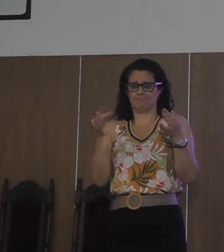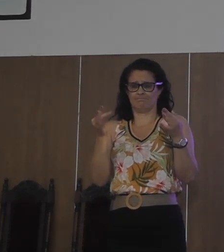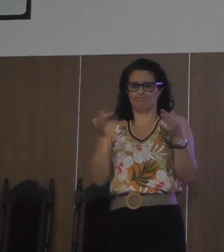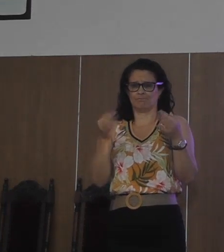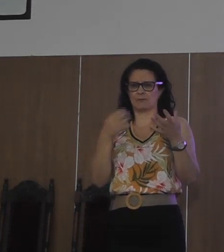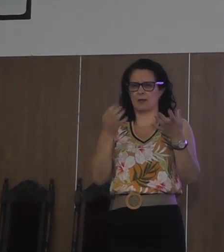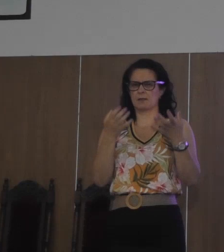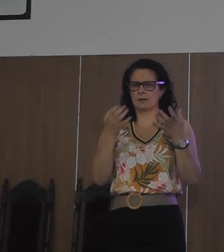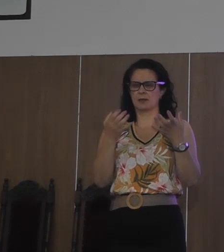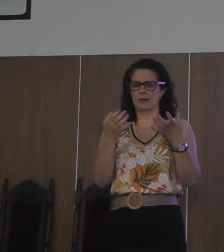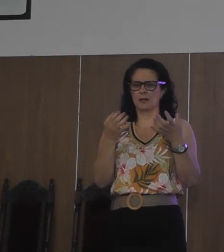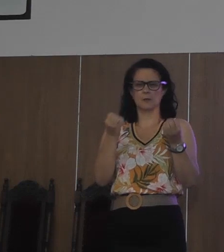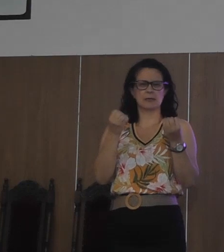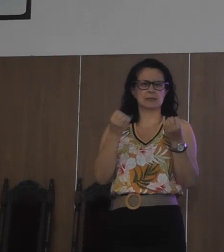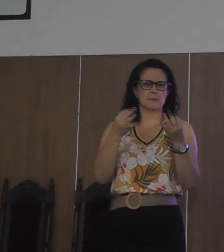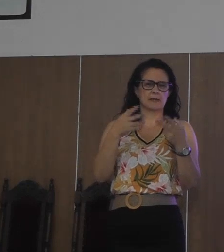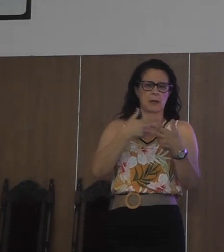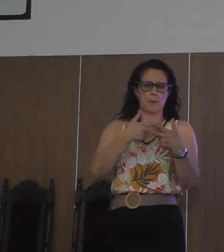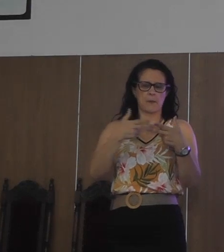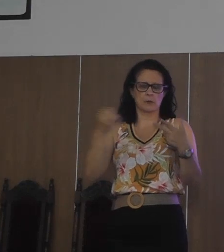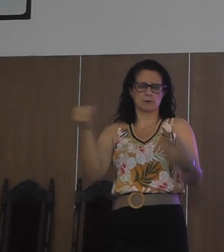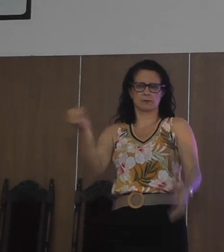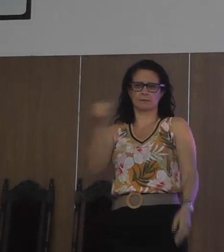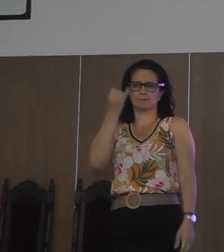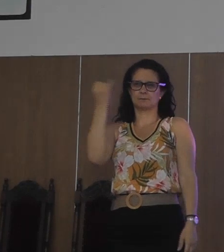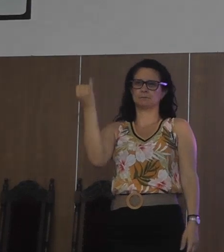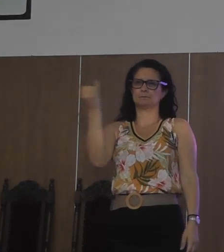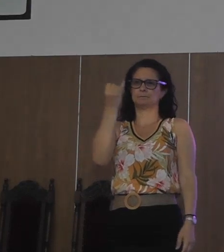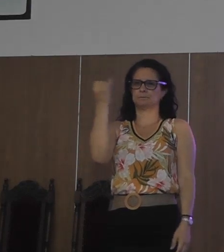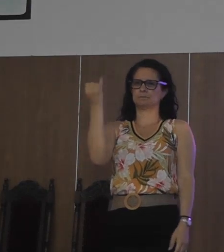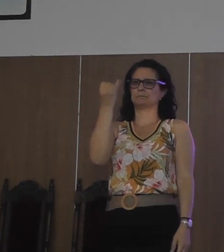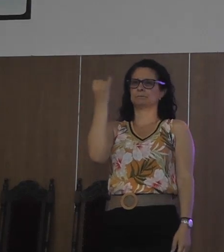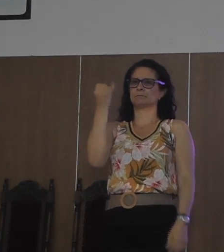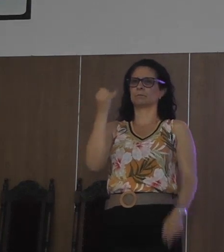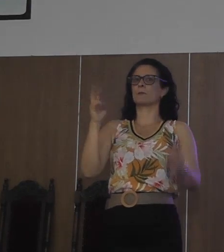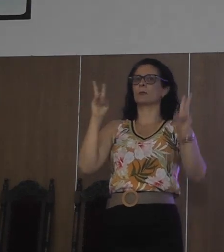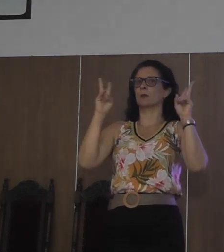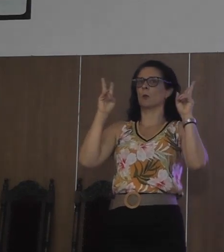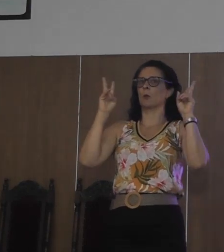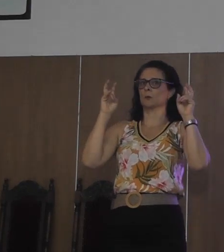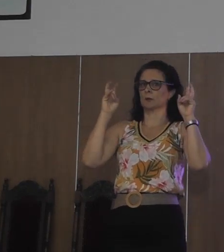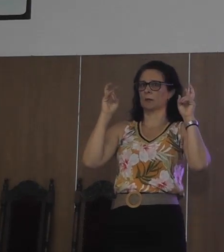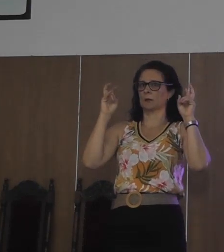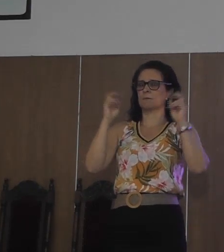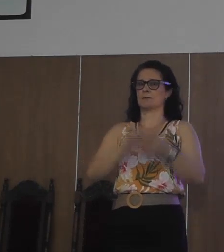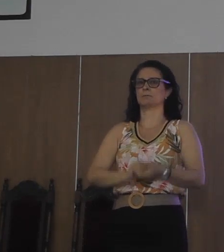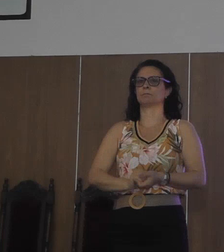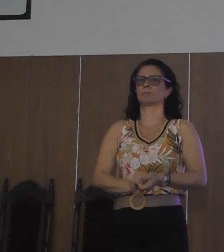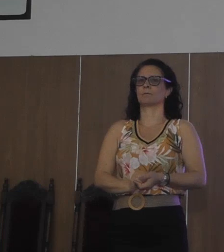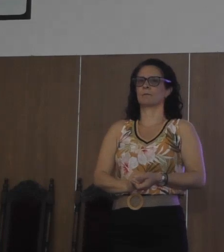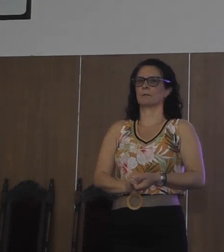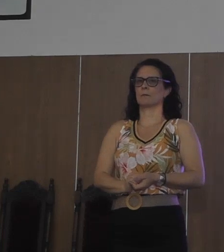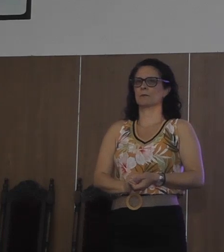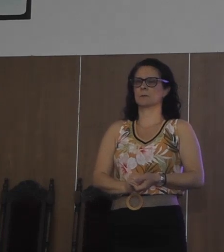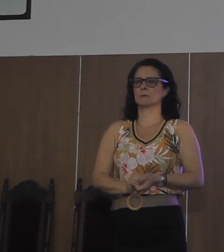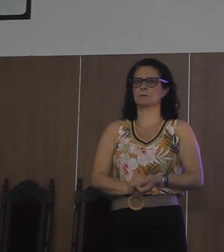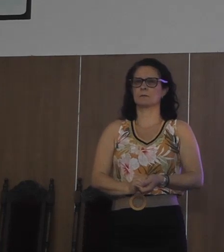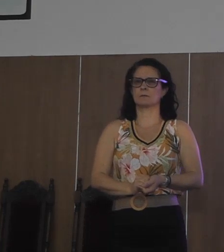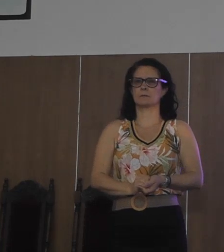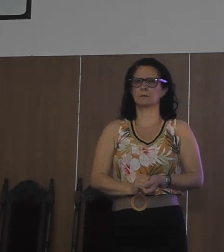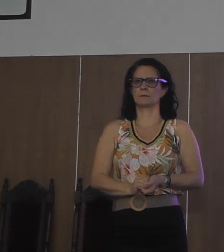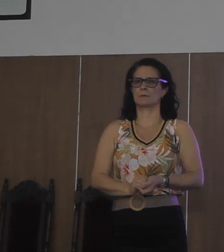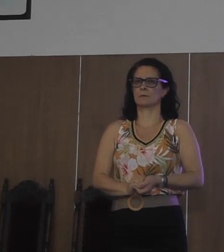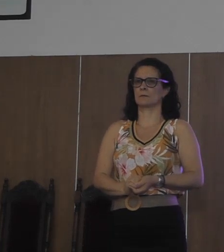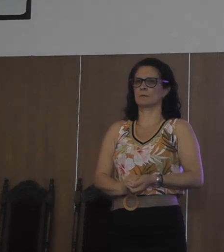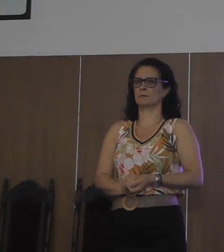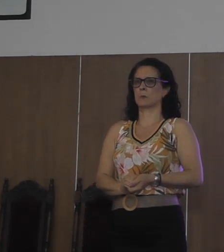queria chamar a atenção dos irmãos para alguns aspectos. O tema já estará no Data Show daqui a pouco. E o